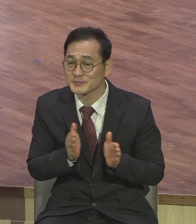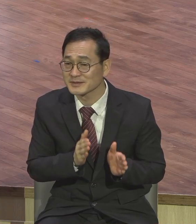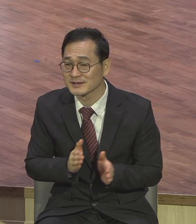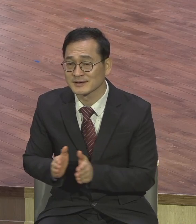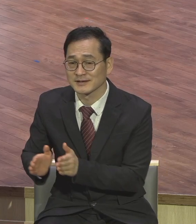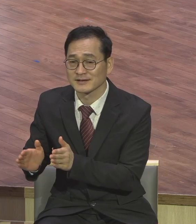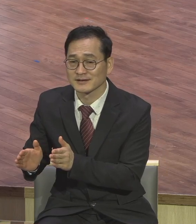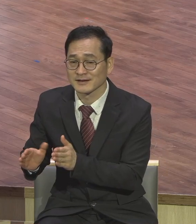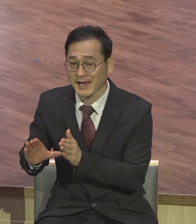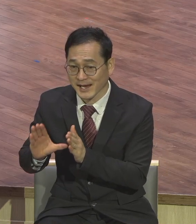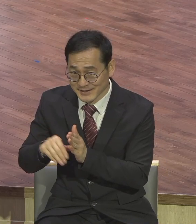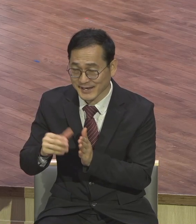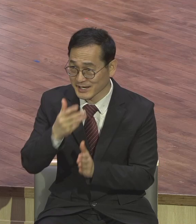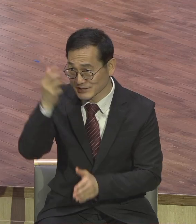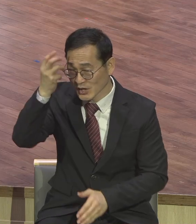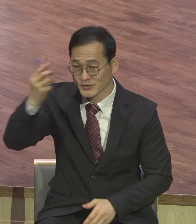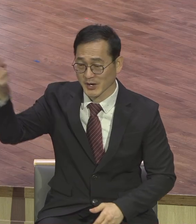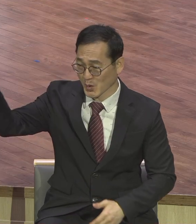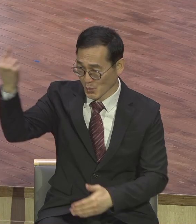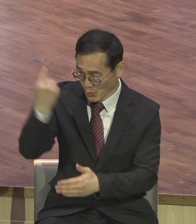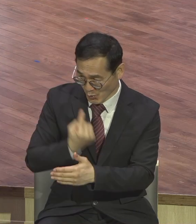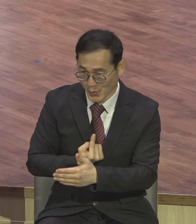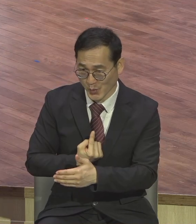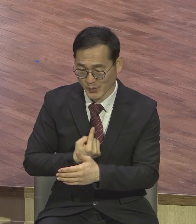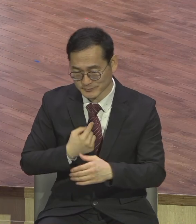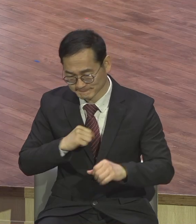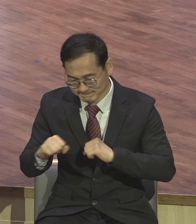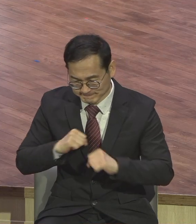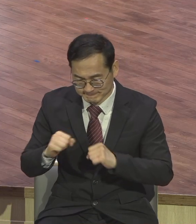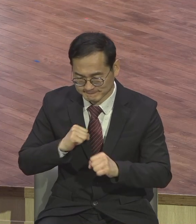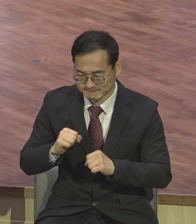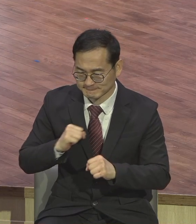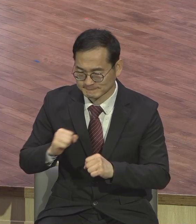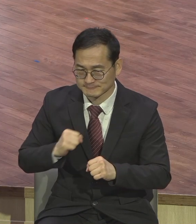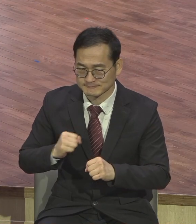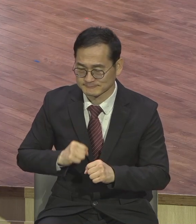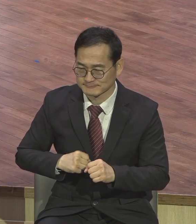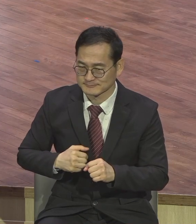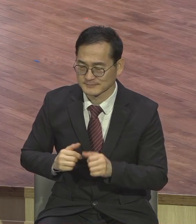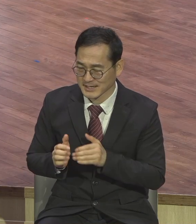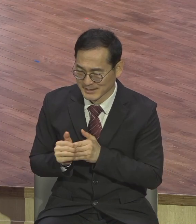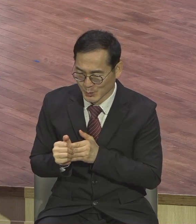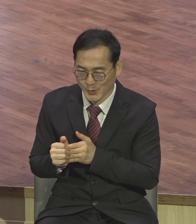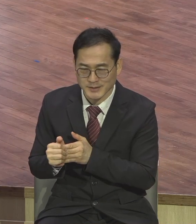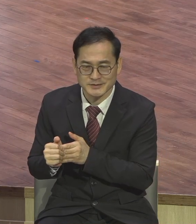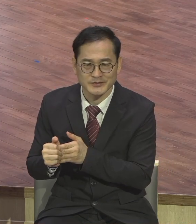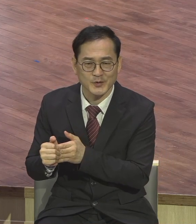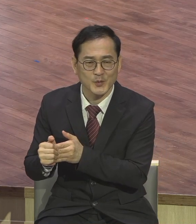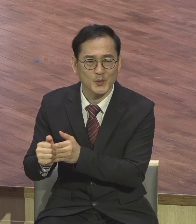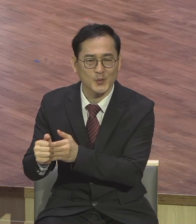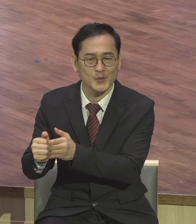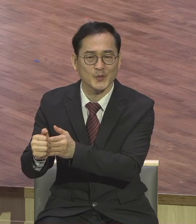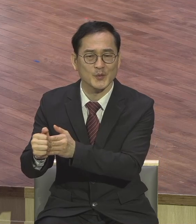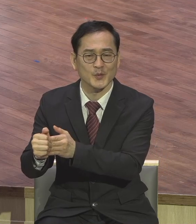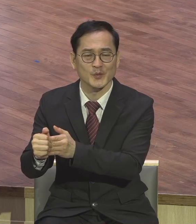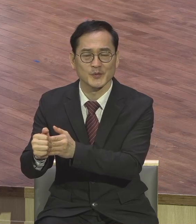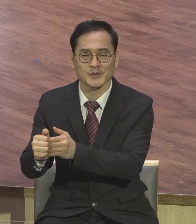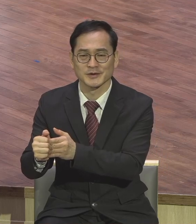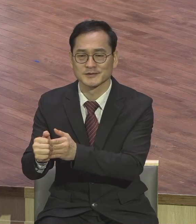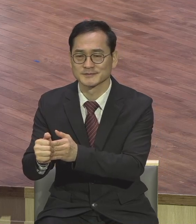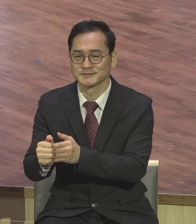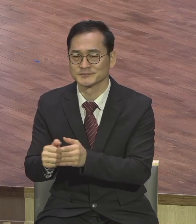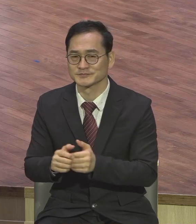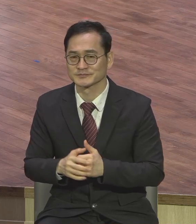주의 성령이 역사하시고 하늘 보좌를 움직이고 237 시공간을